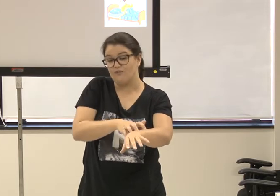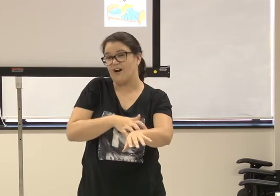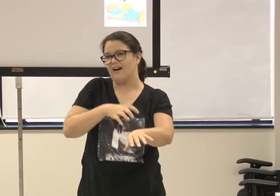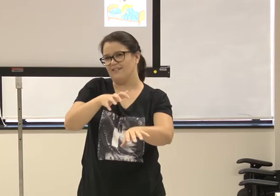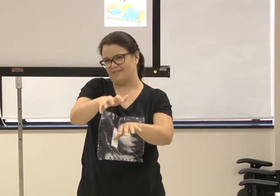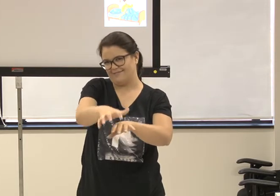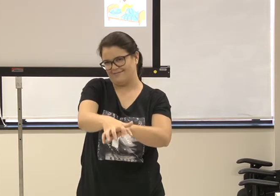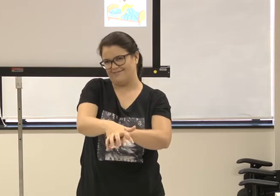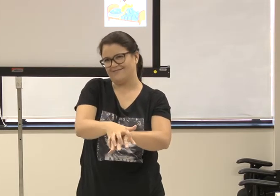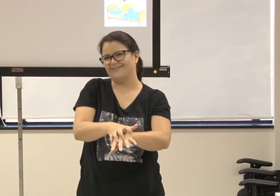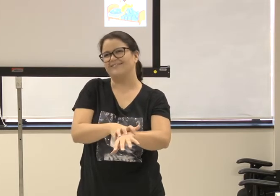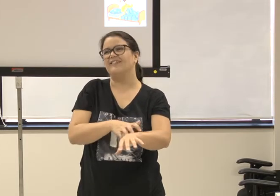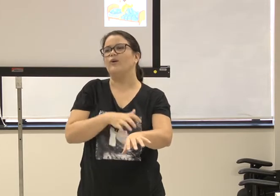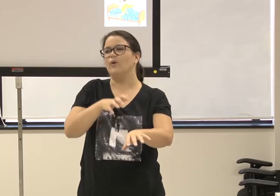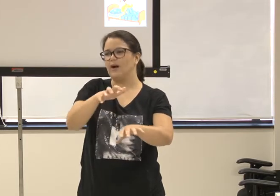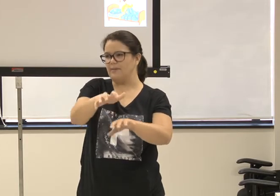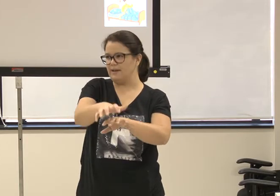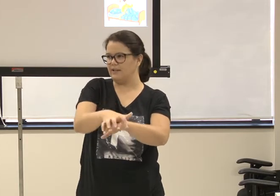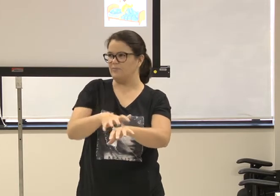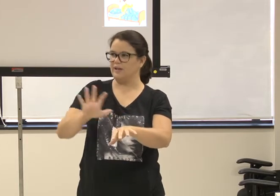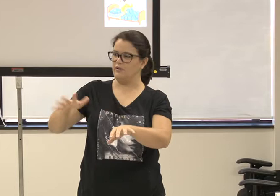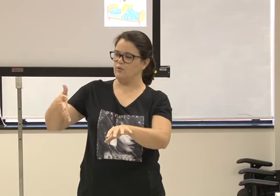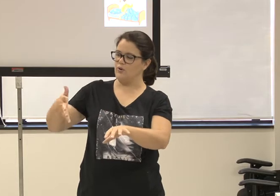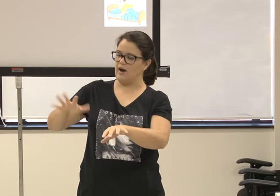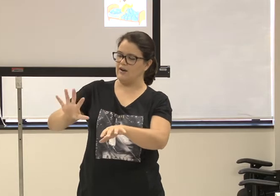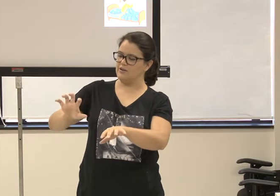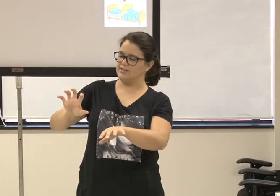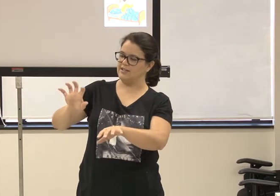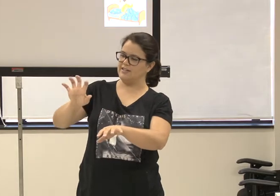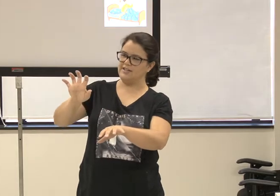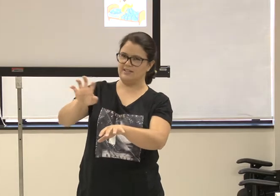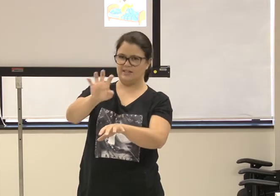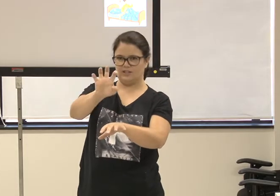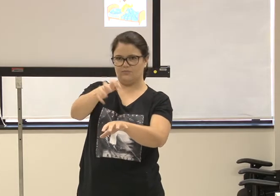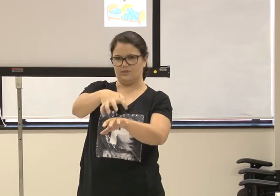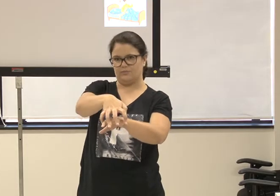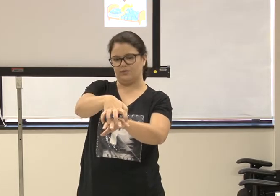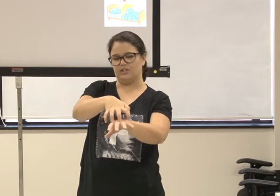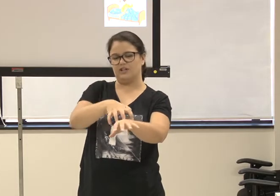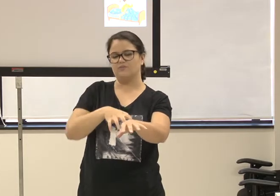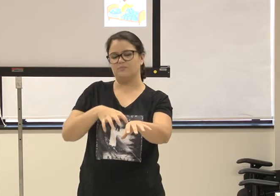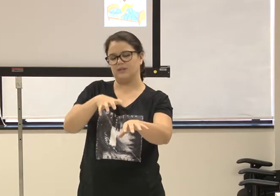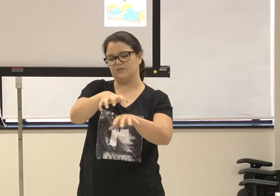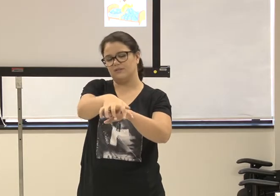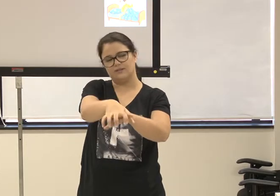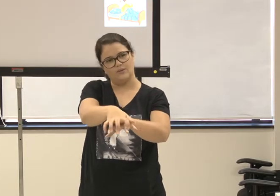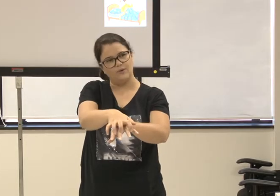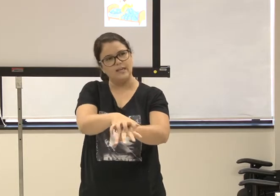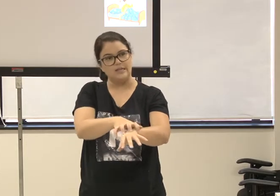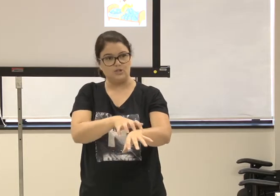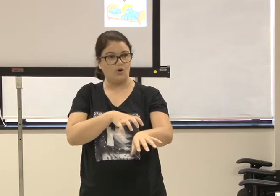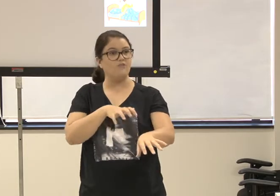escovar o cabelo, porque a coisa deles é assim, né? Geralmente para poder tirar os pelos. Então,